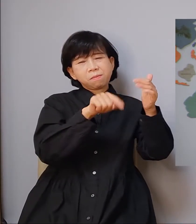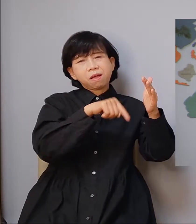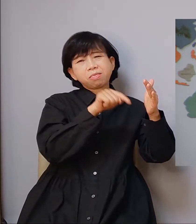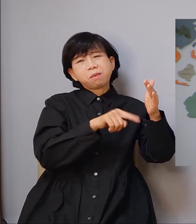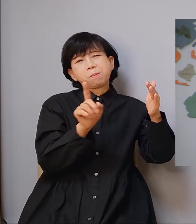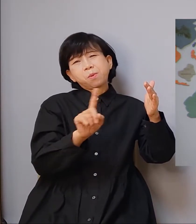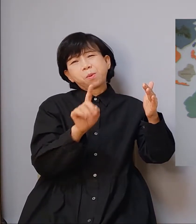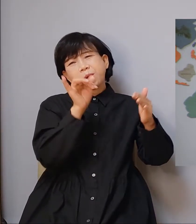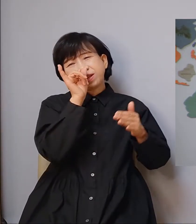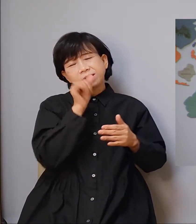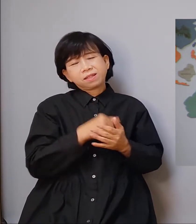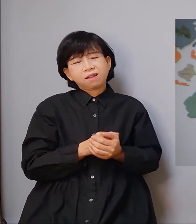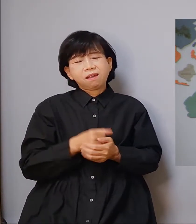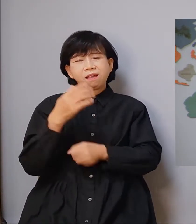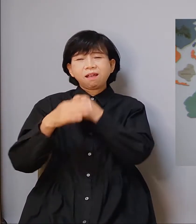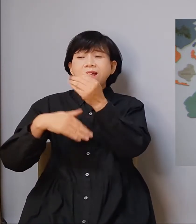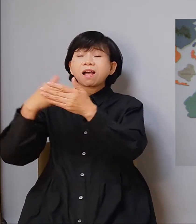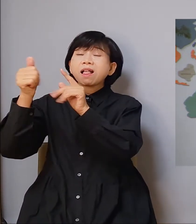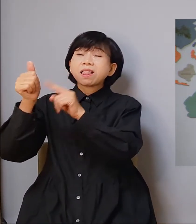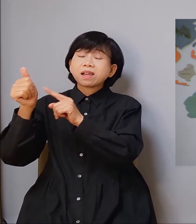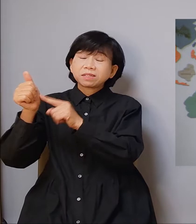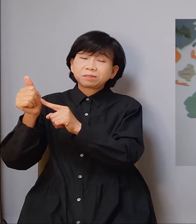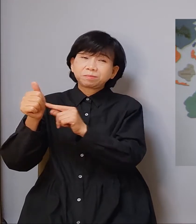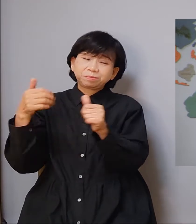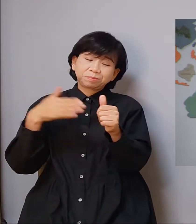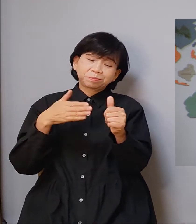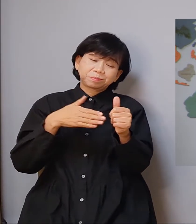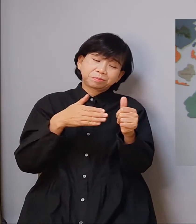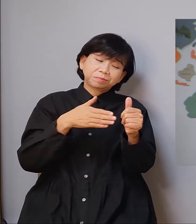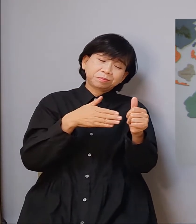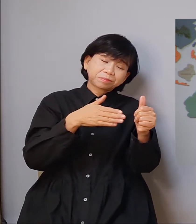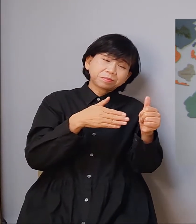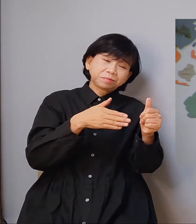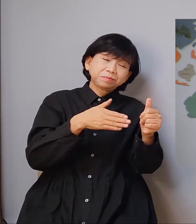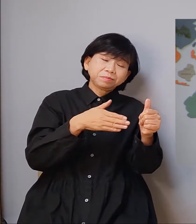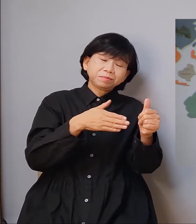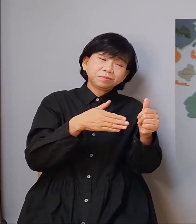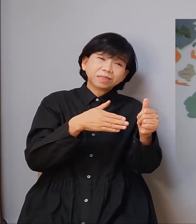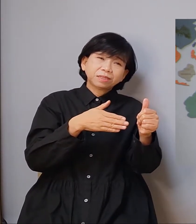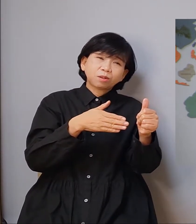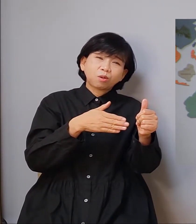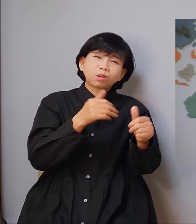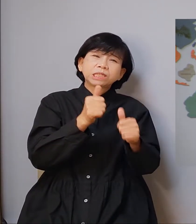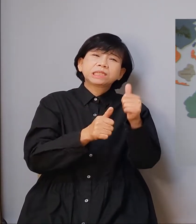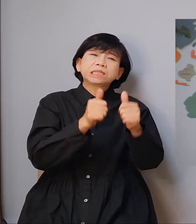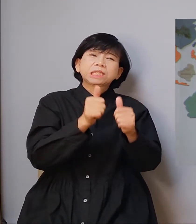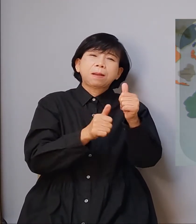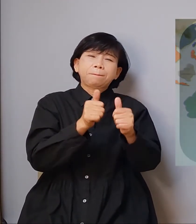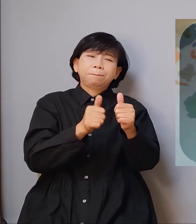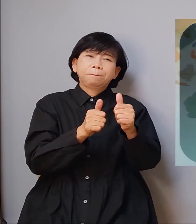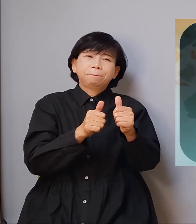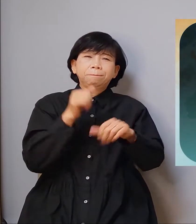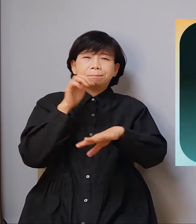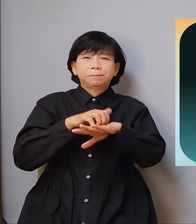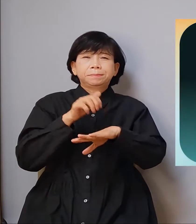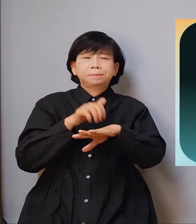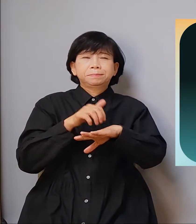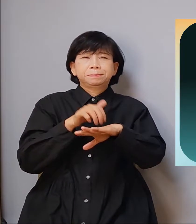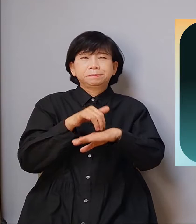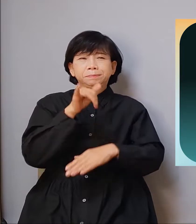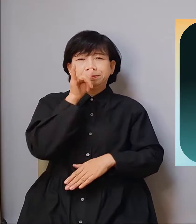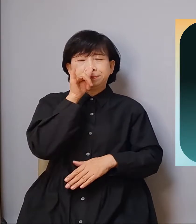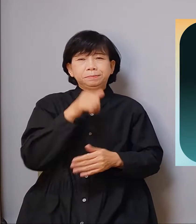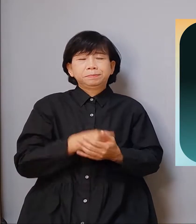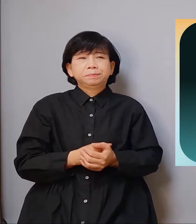하나님이 보내신 우회로에는요 반드시 시험이 따라오게 되어 있습니다. 역대하 32장